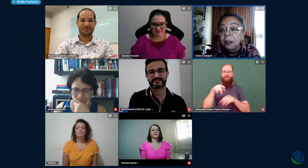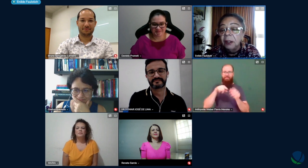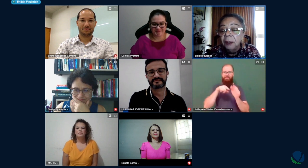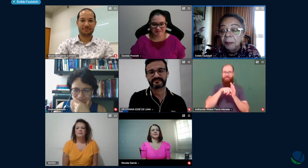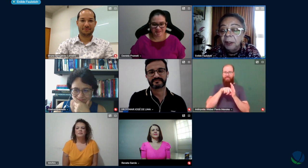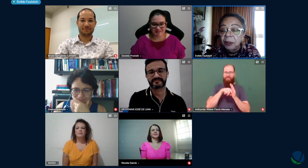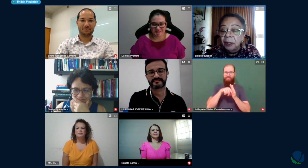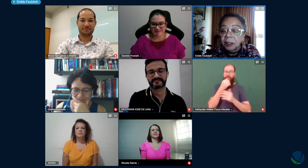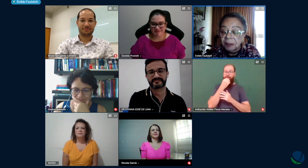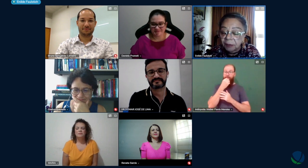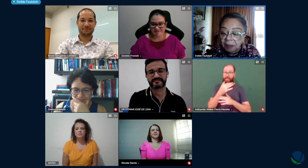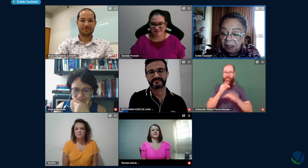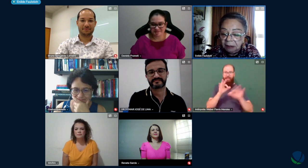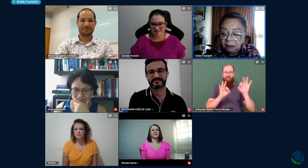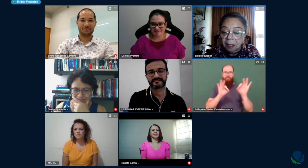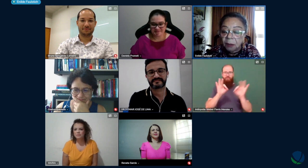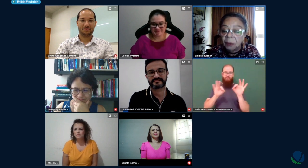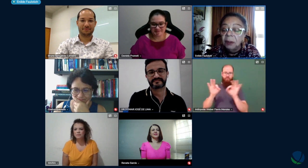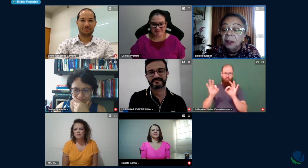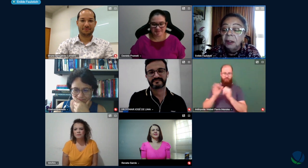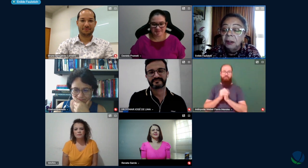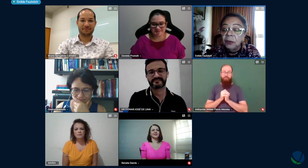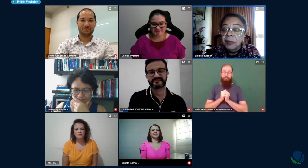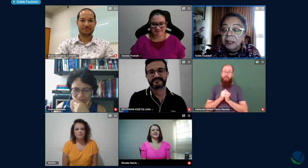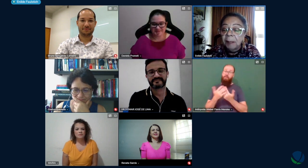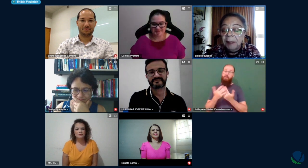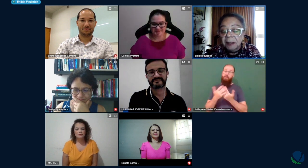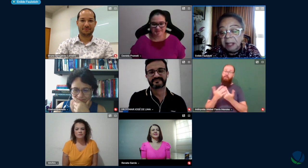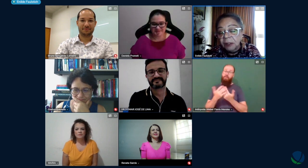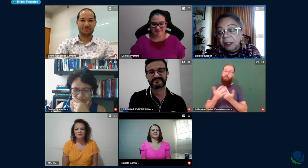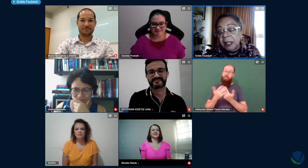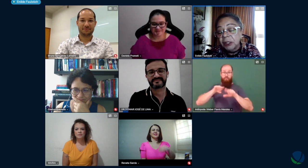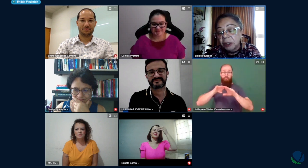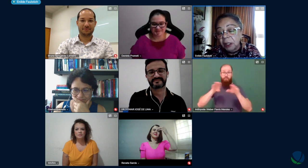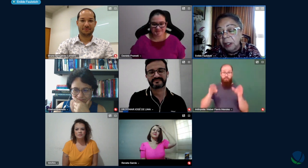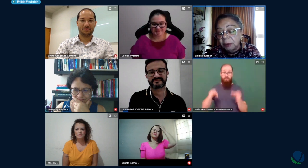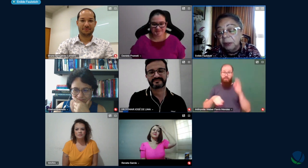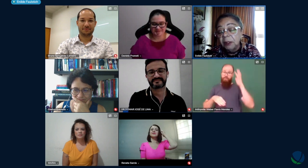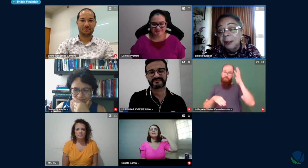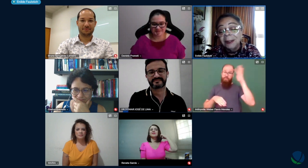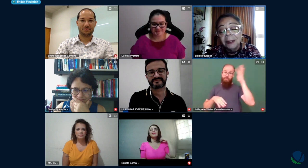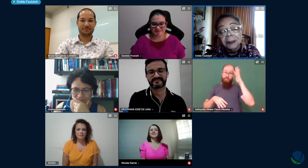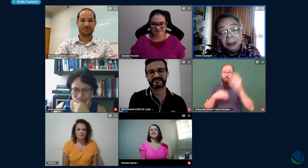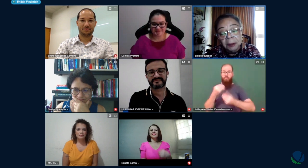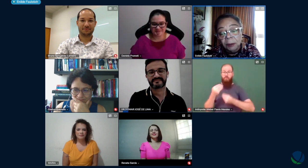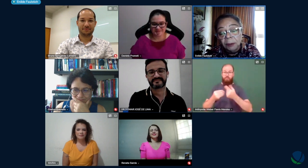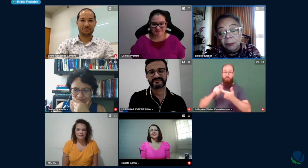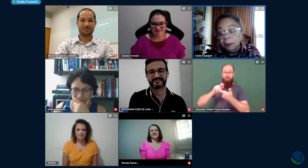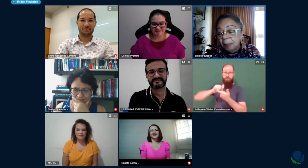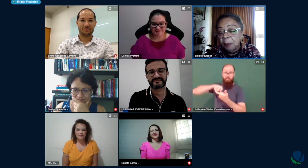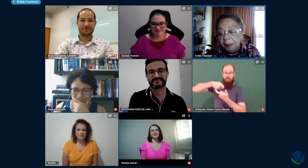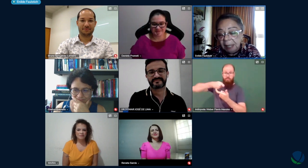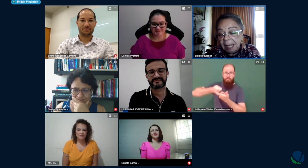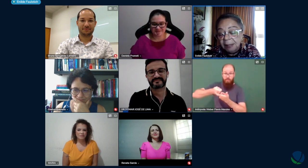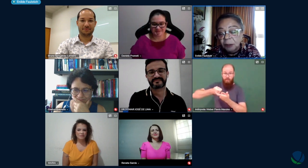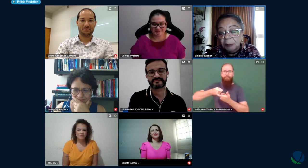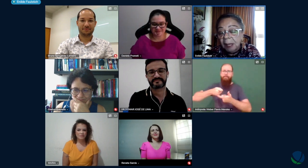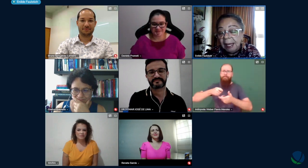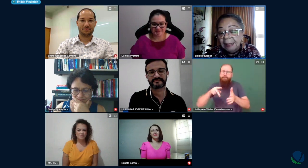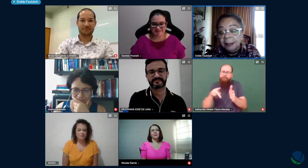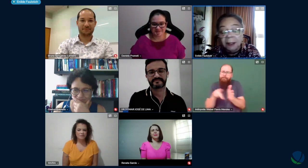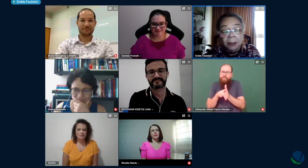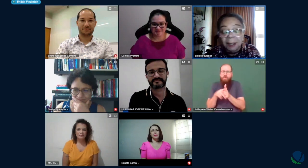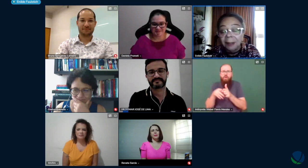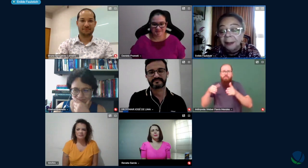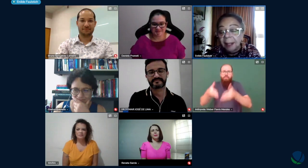organizado, mediante essa avaliação, e você ter pensado se nas termos tão apropriados para